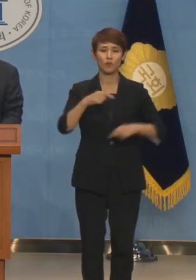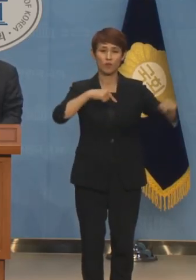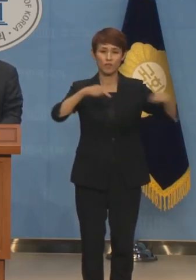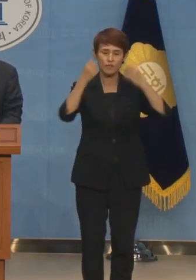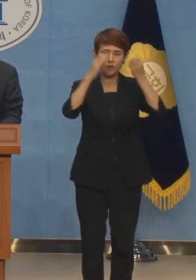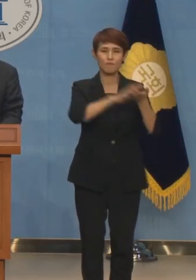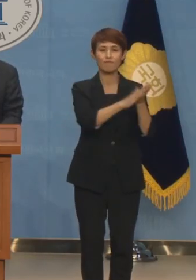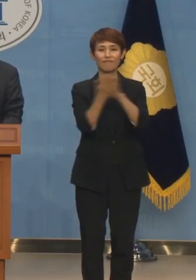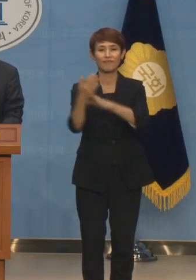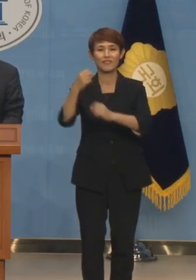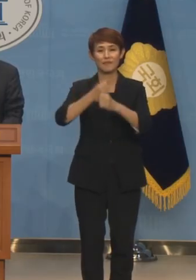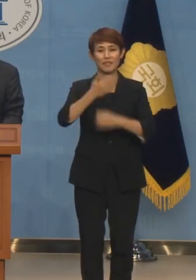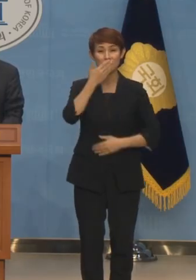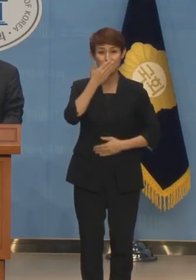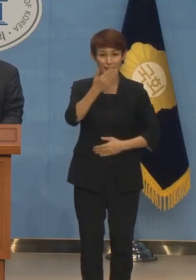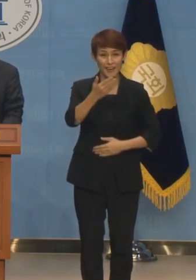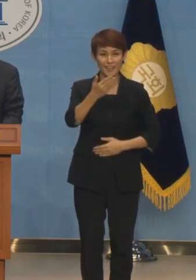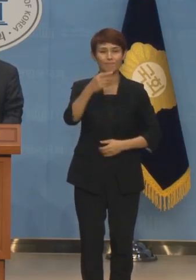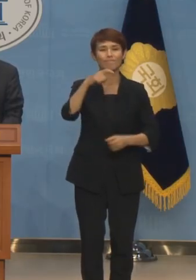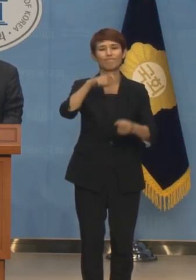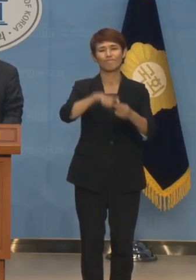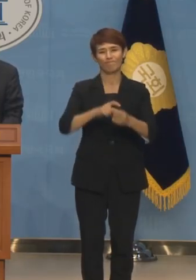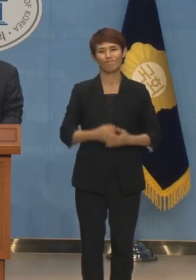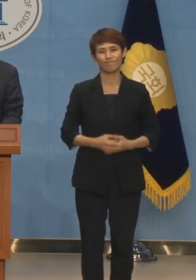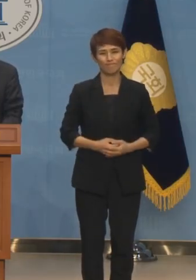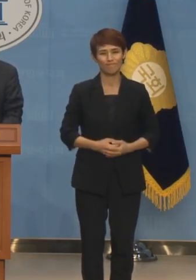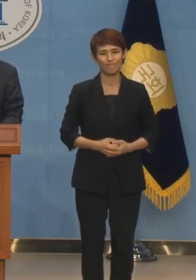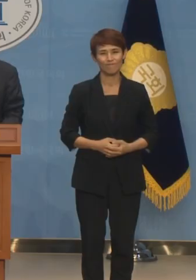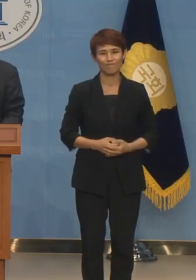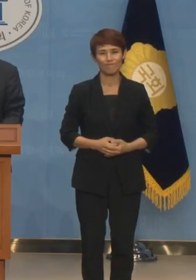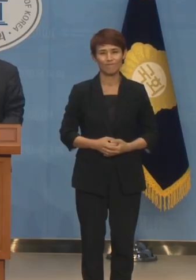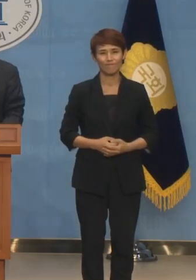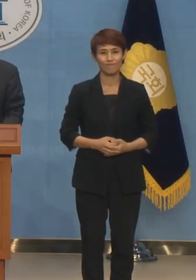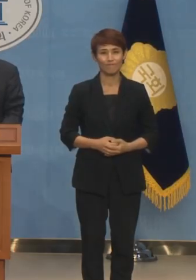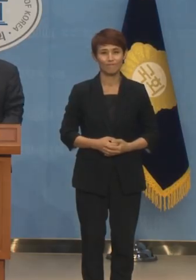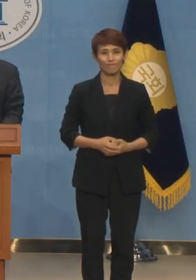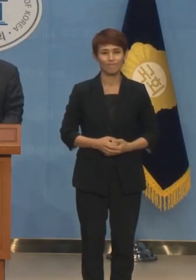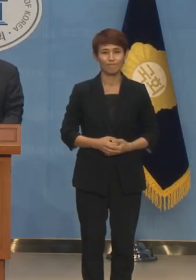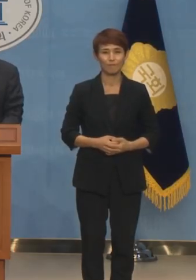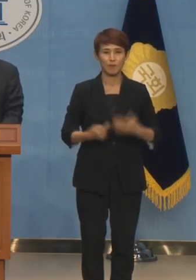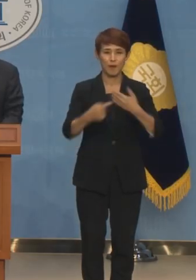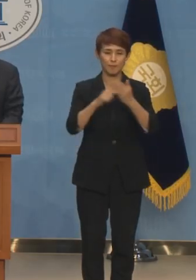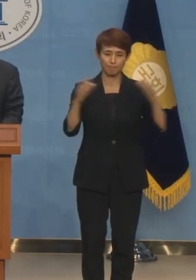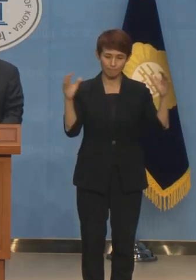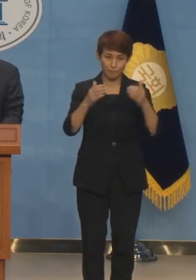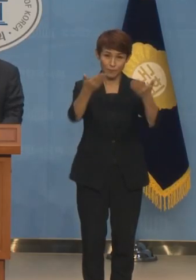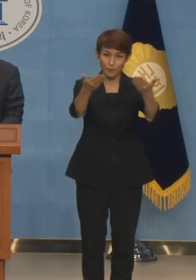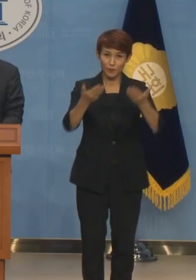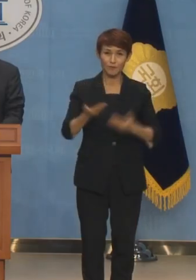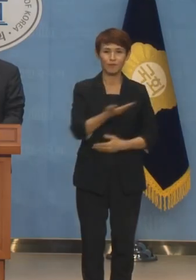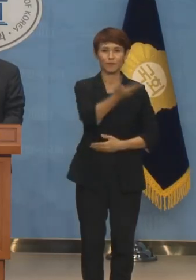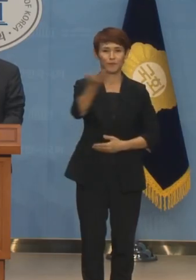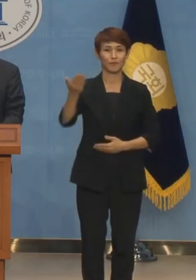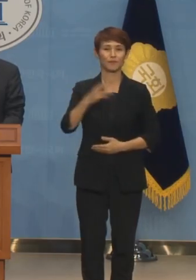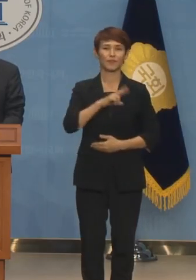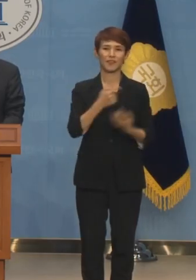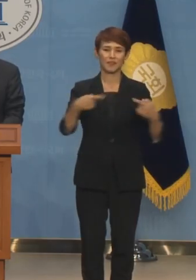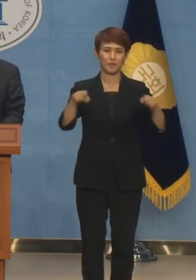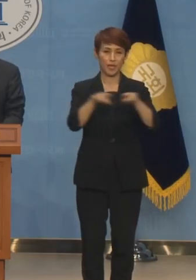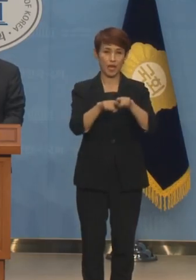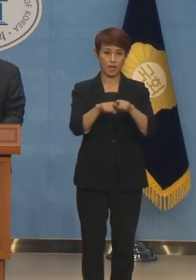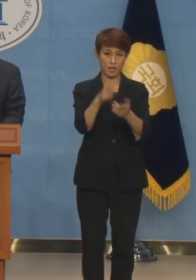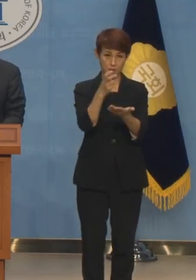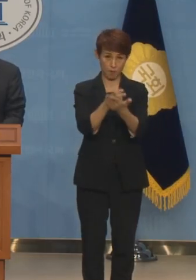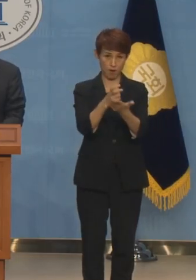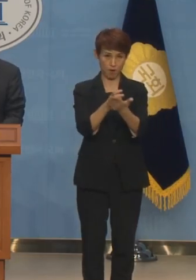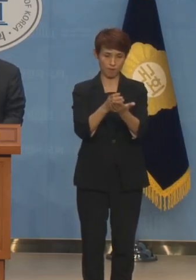변화를 만들어 나갈 수 있도록 하려는 것입니다. 뜻을 모아주시는 동료 의원님들과 함께 해당